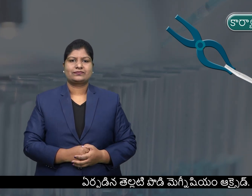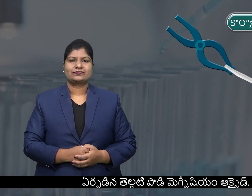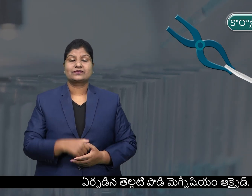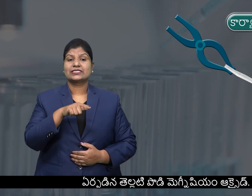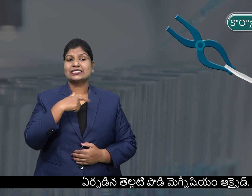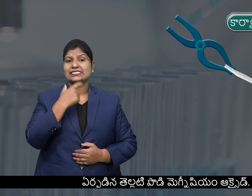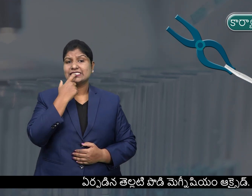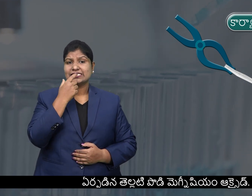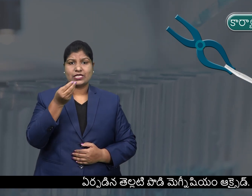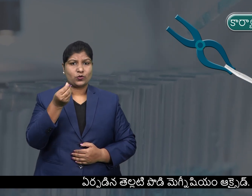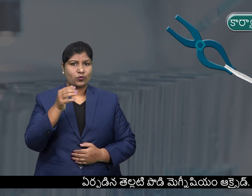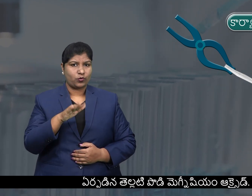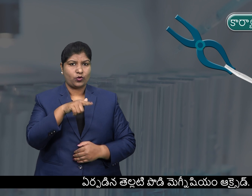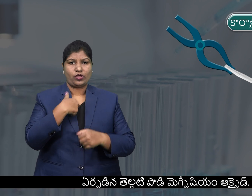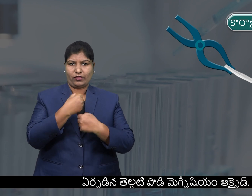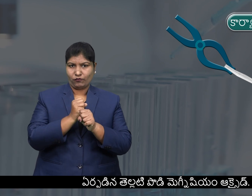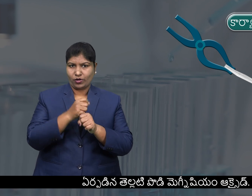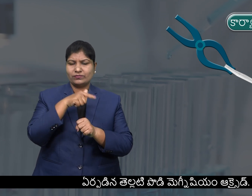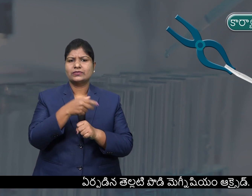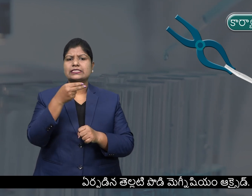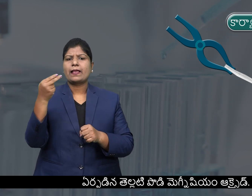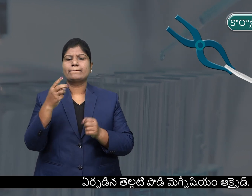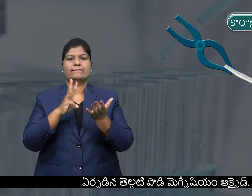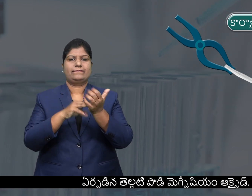ఏర్పడిన తెల్లటి పొడి మెగ్నీషియం ఆక్సైడ్.